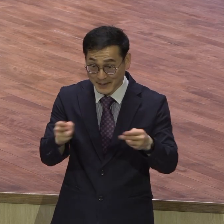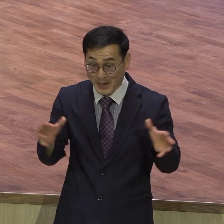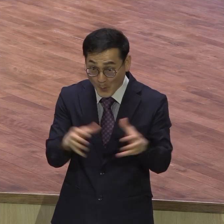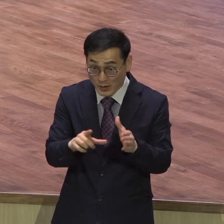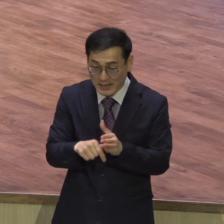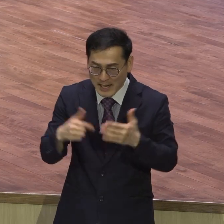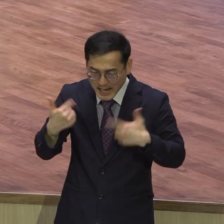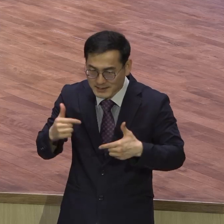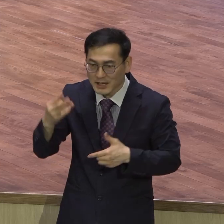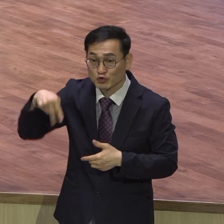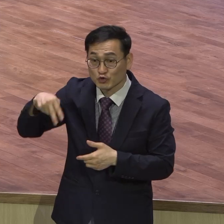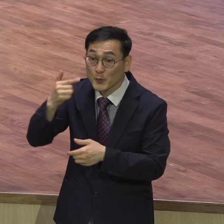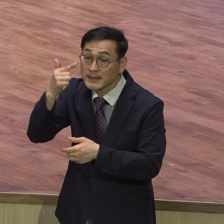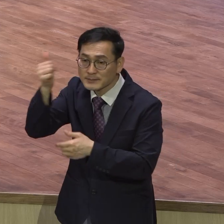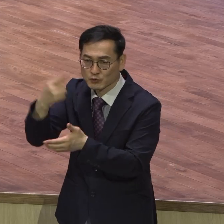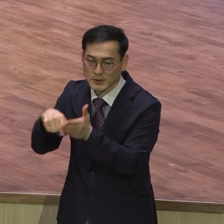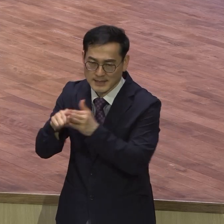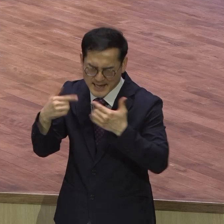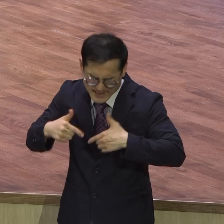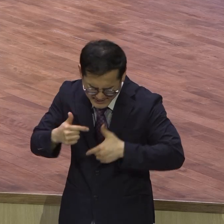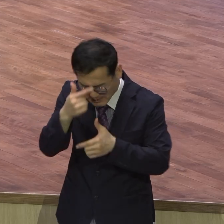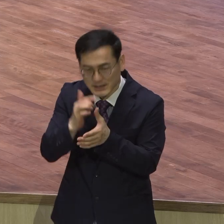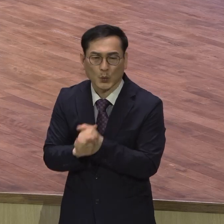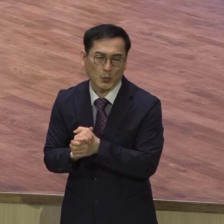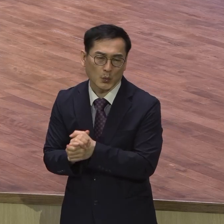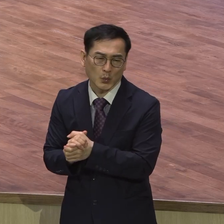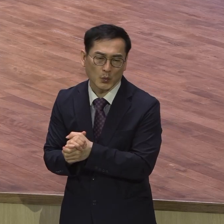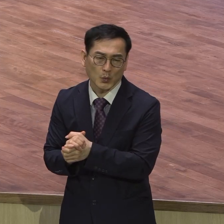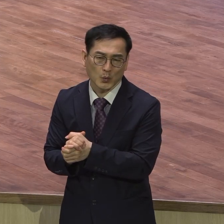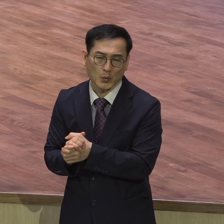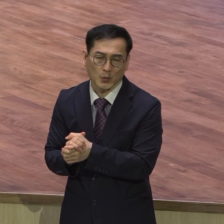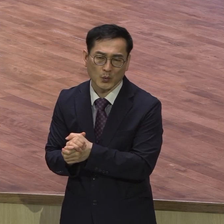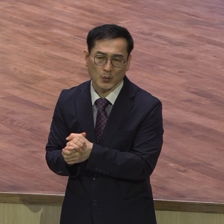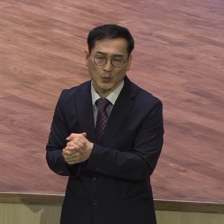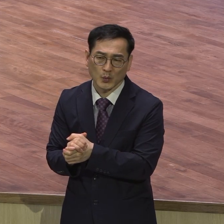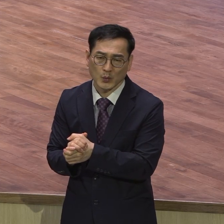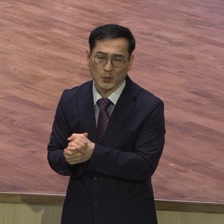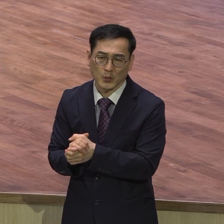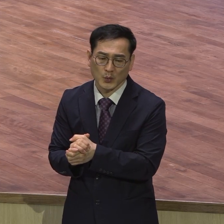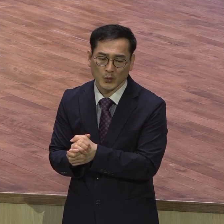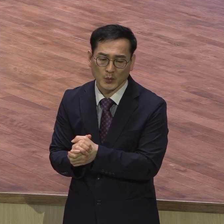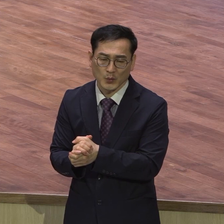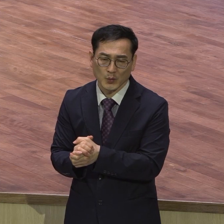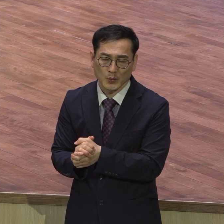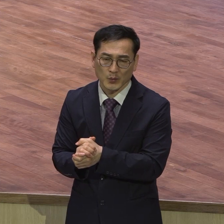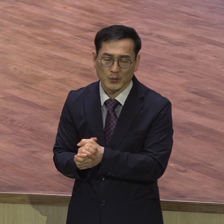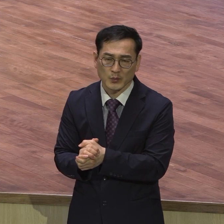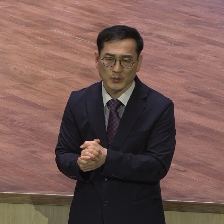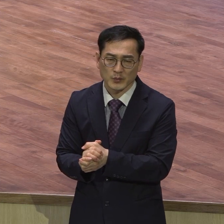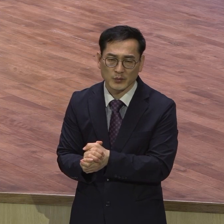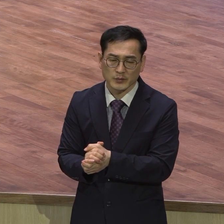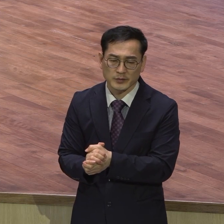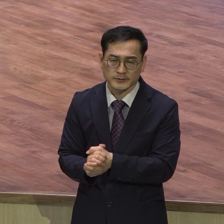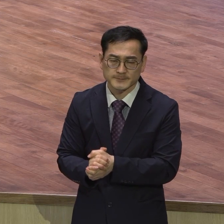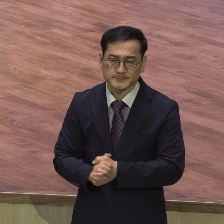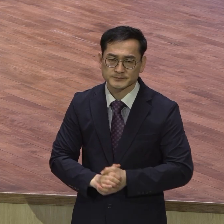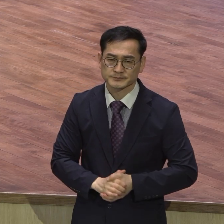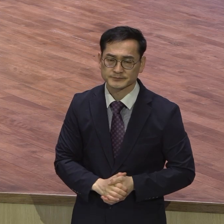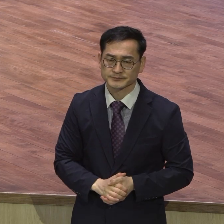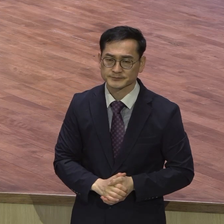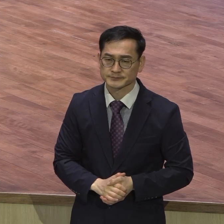그날까지 하나님 눈동자가 지켜보아야 좋습니다. 그게 양심이잖아요. 직분 따라서 저는 우리